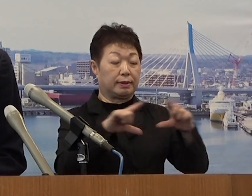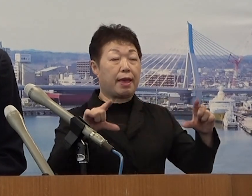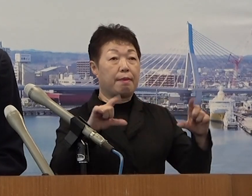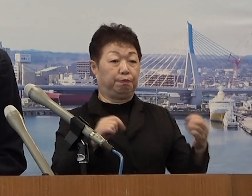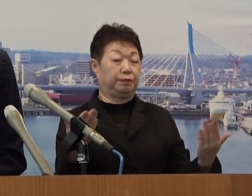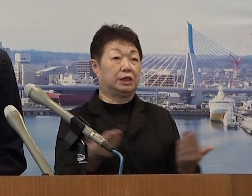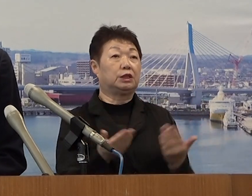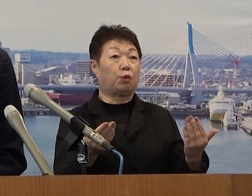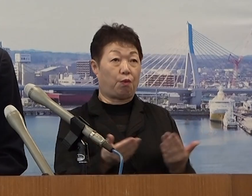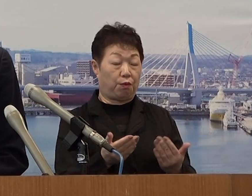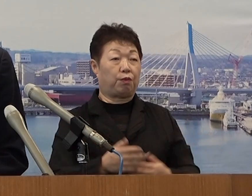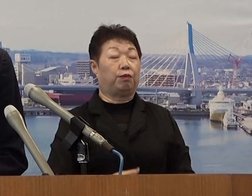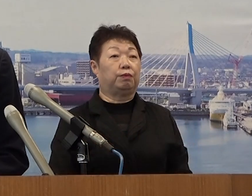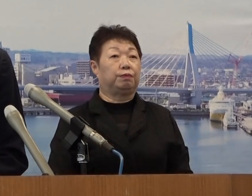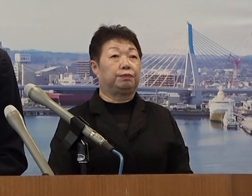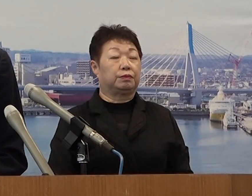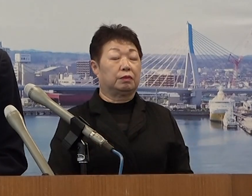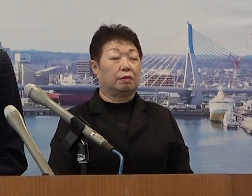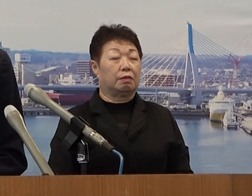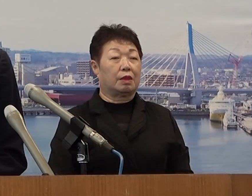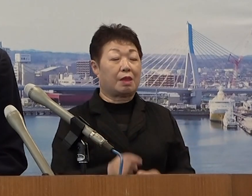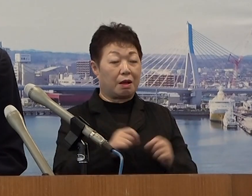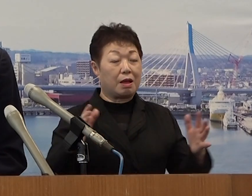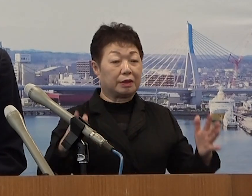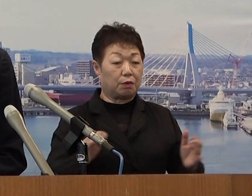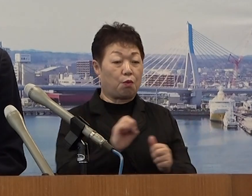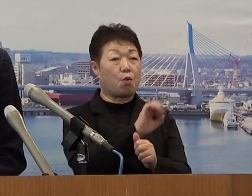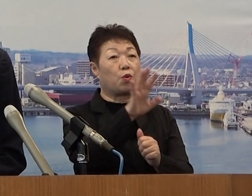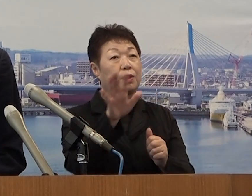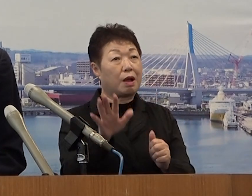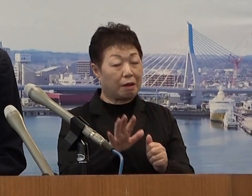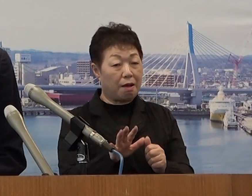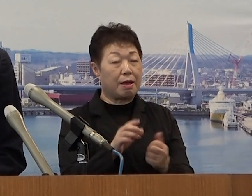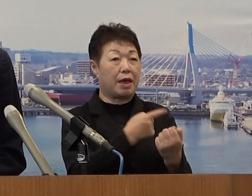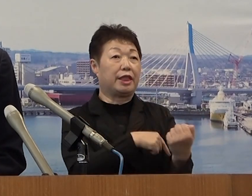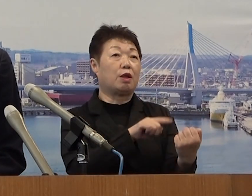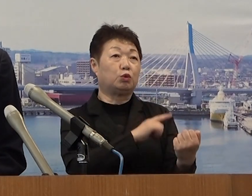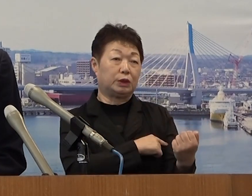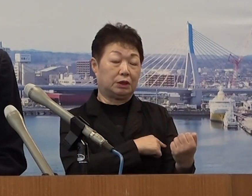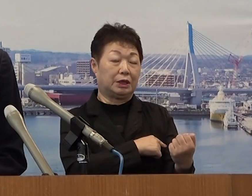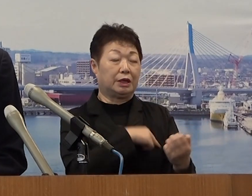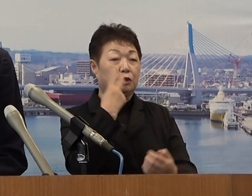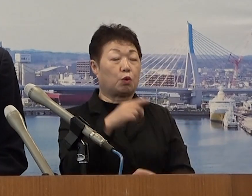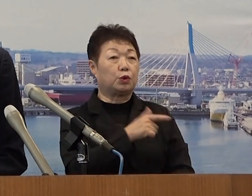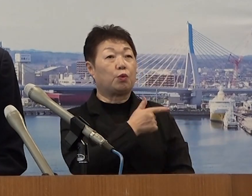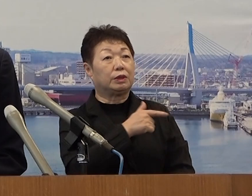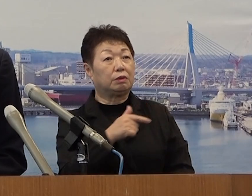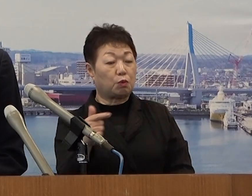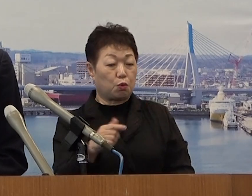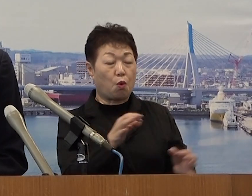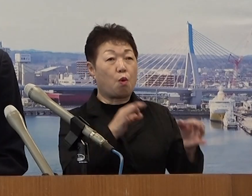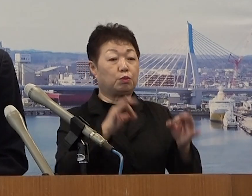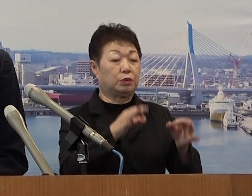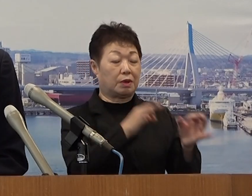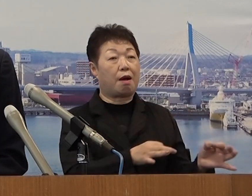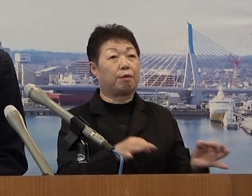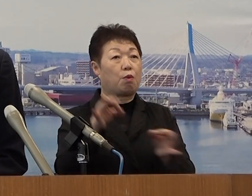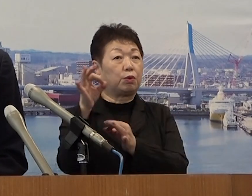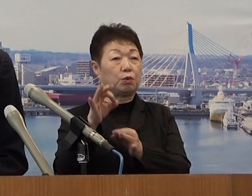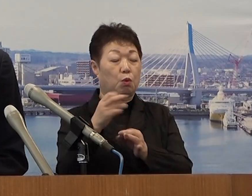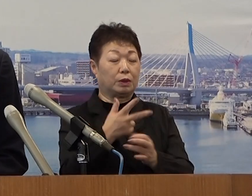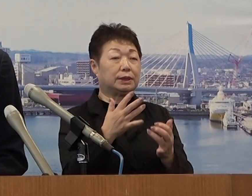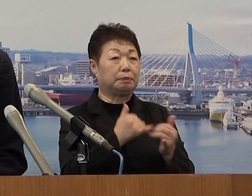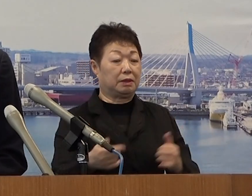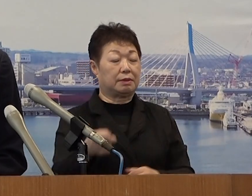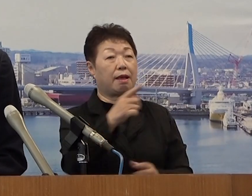ます。長引くコロナ禍やエネルギー食料品等の物価高騰による市民